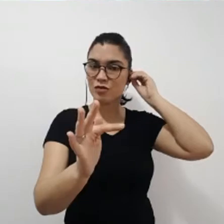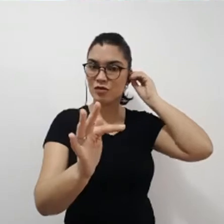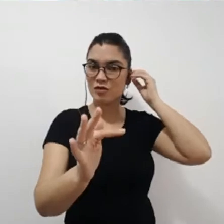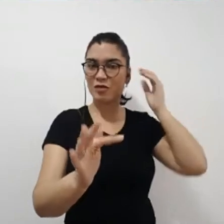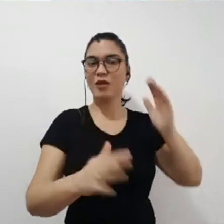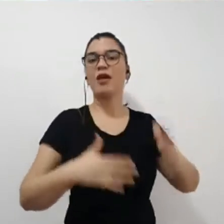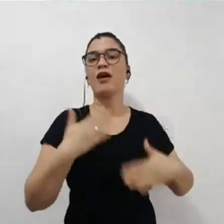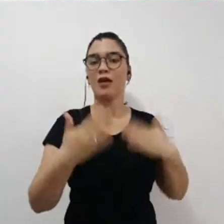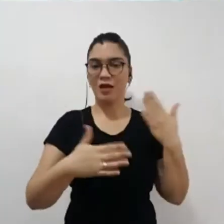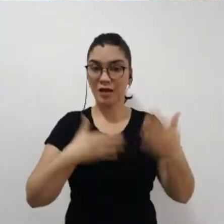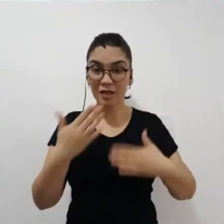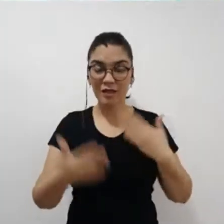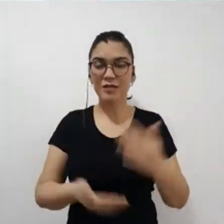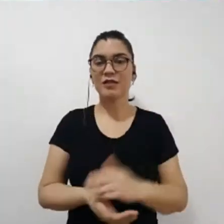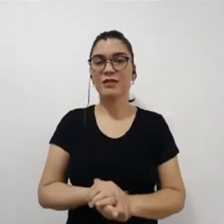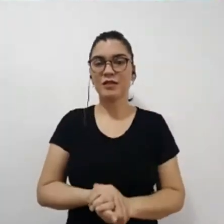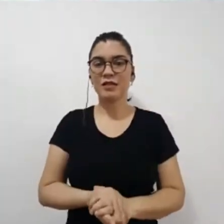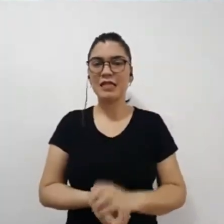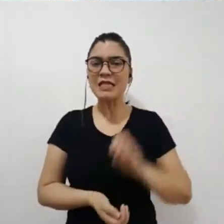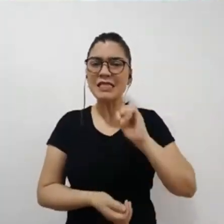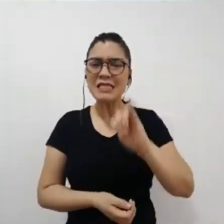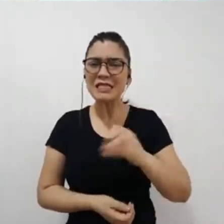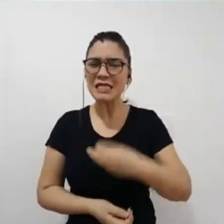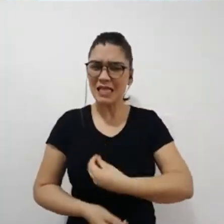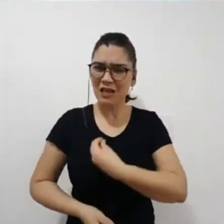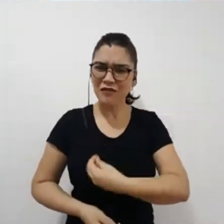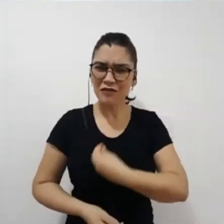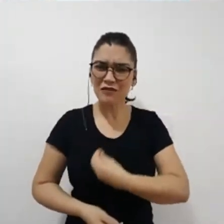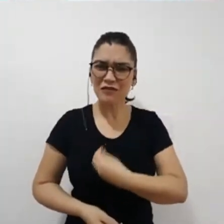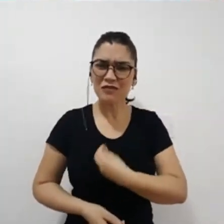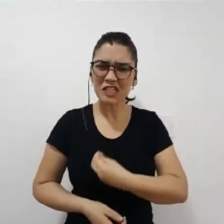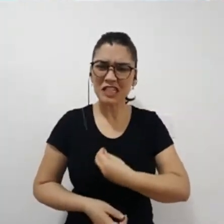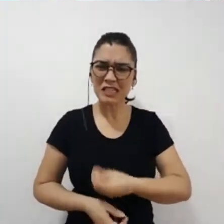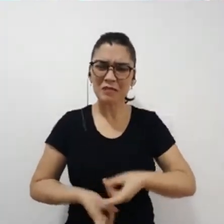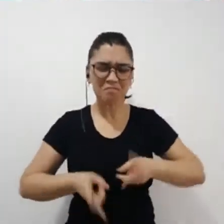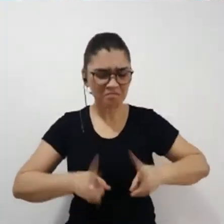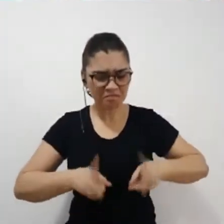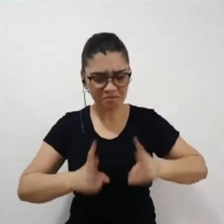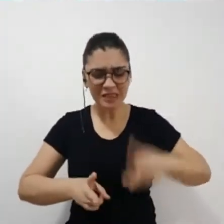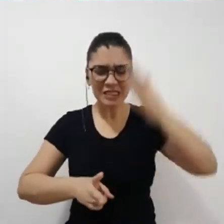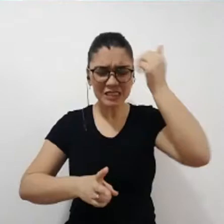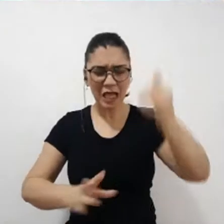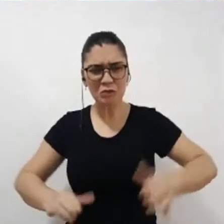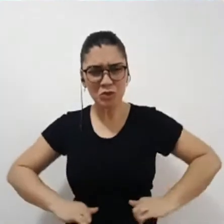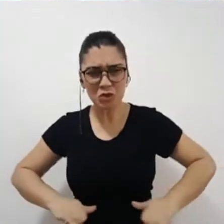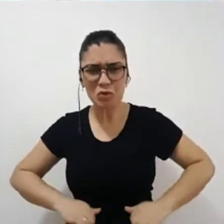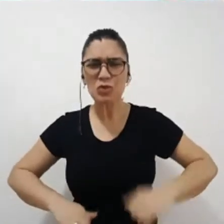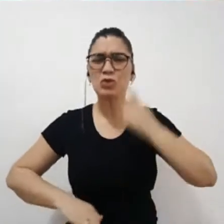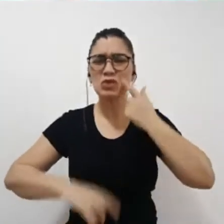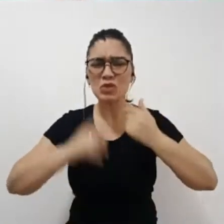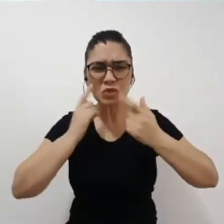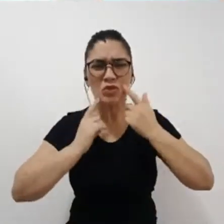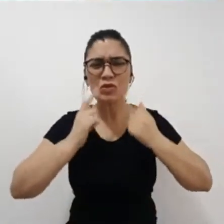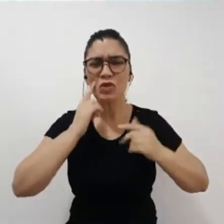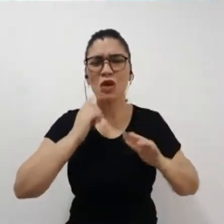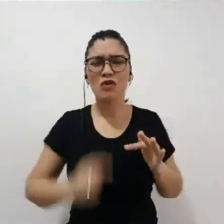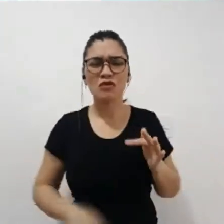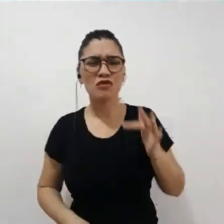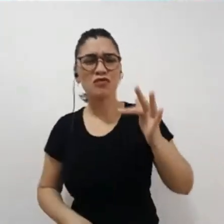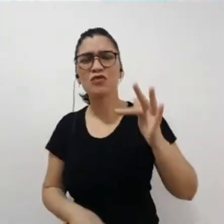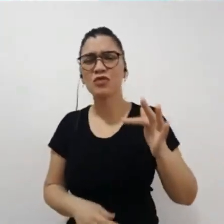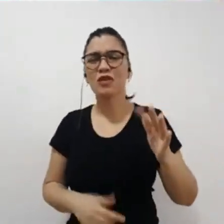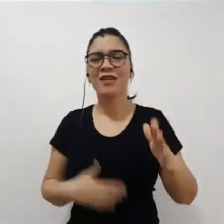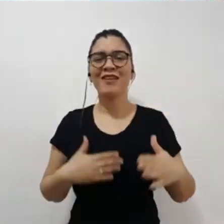semente andando e chorando, voltará, sem dúvida, com alegria, trazendo